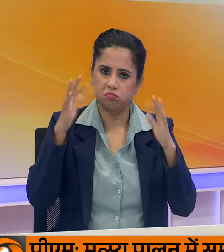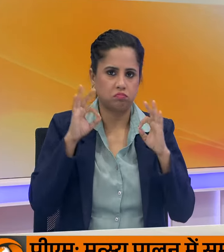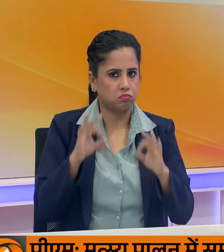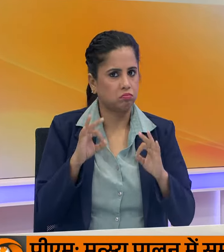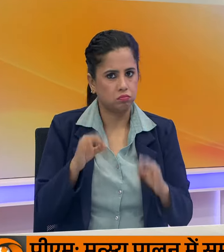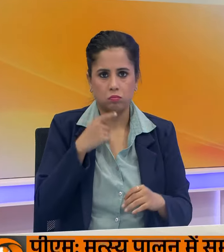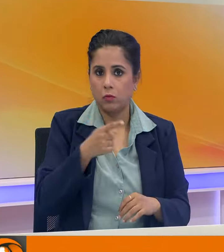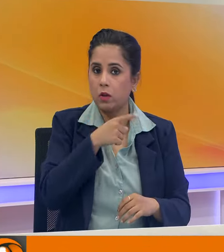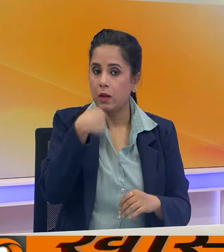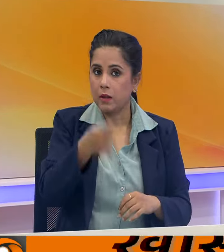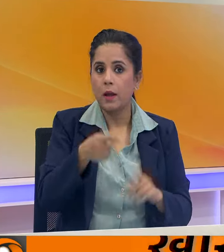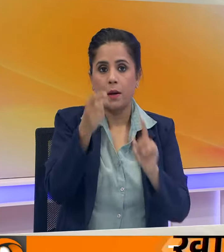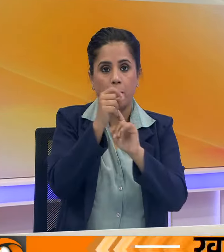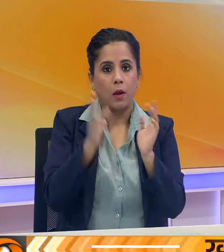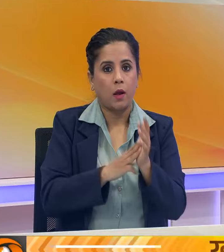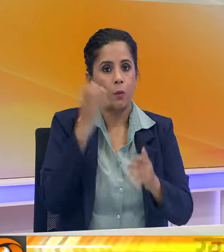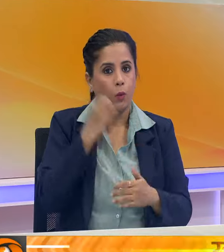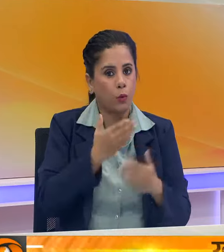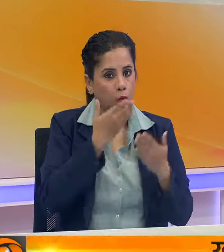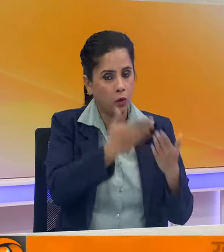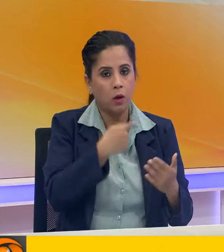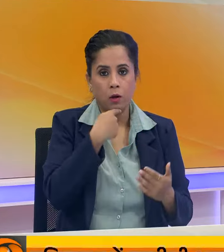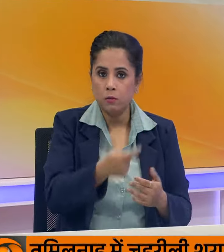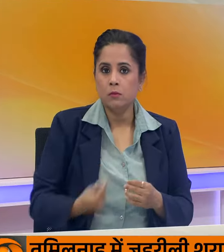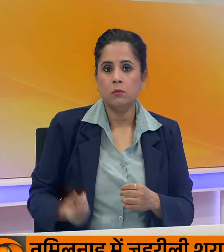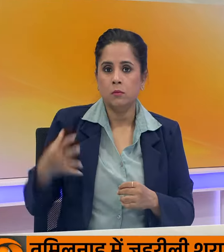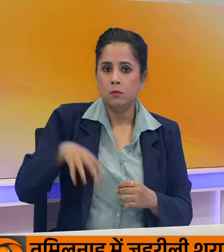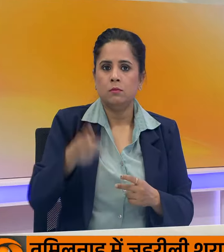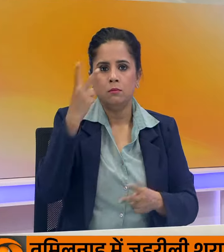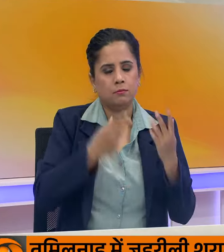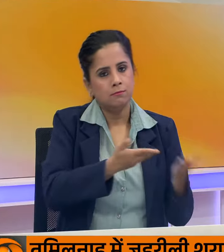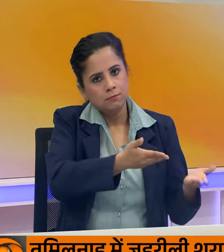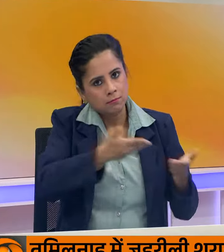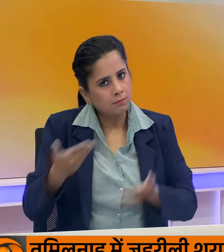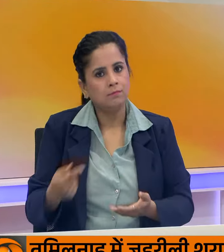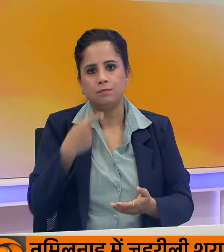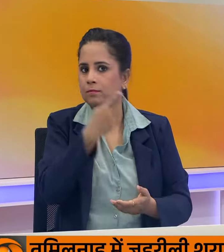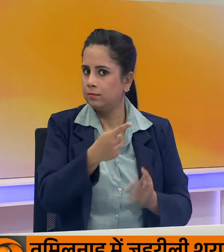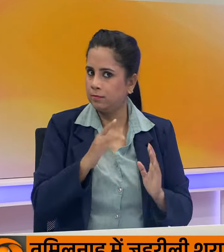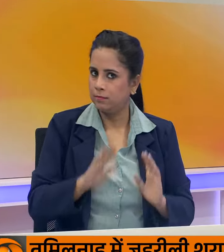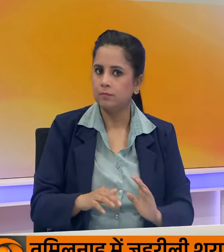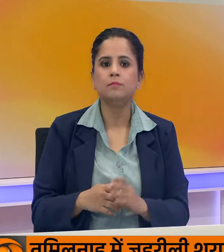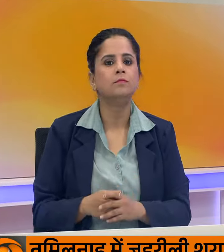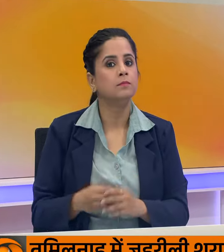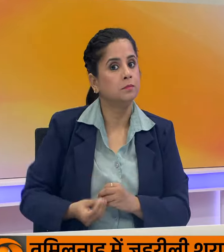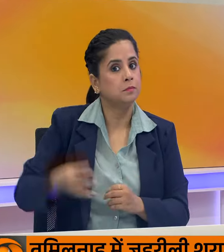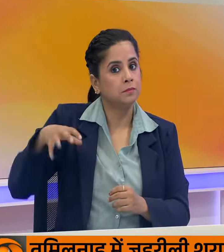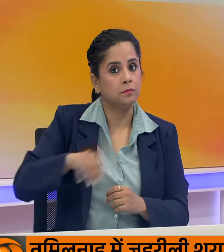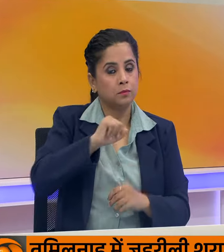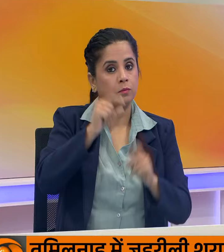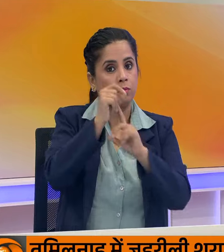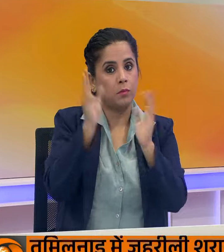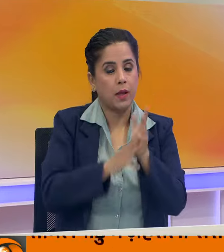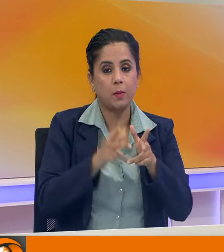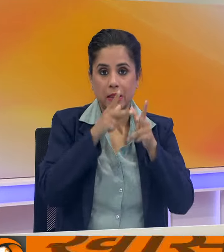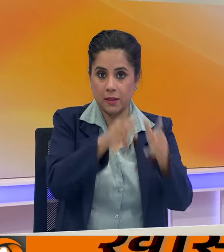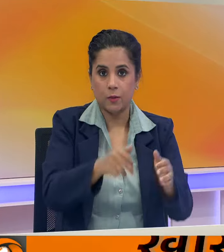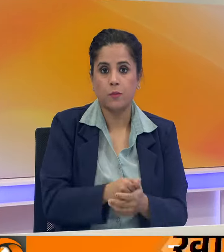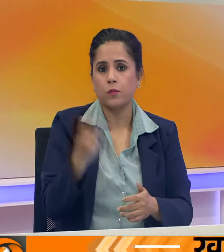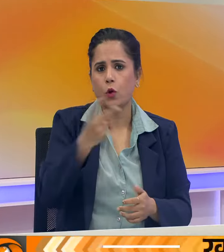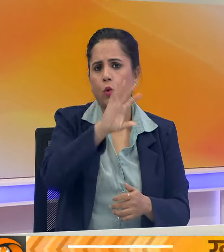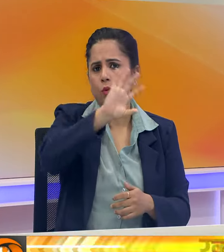की उन्होंने प्रधानमंत्री नरेंद्र मोदी को बांग्लादेश दौरे के लिए आमंत्रित किया बांग्लादेश की पीएम ने कहा